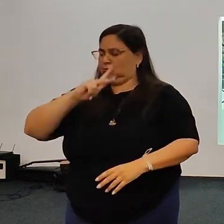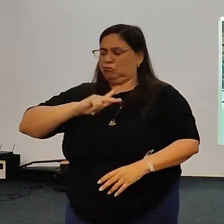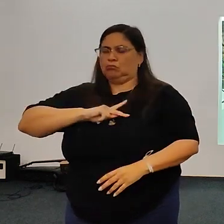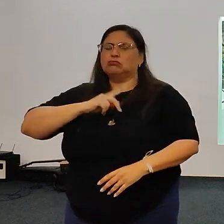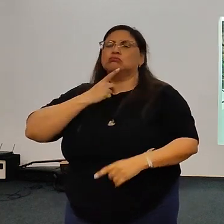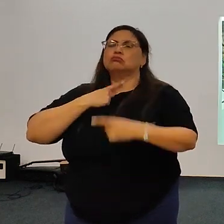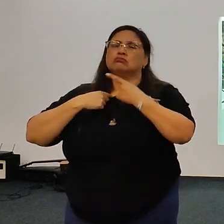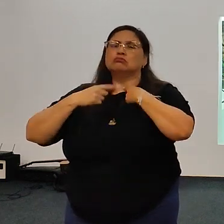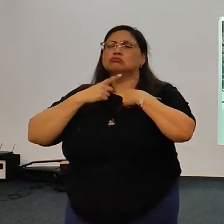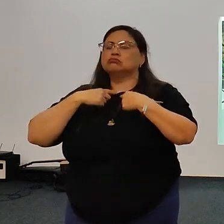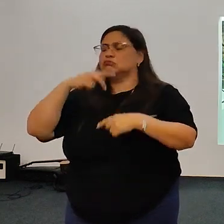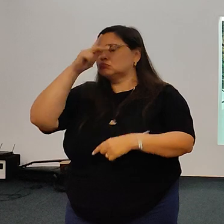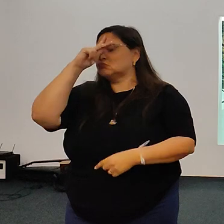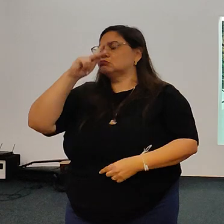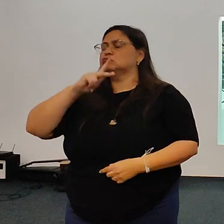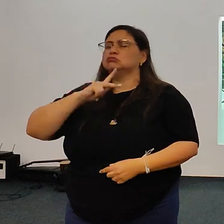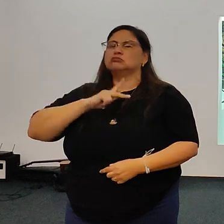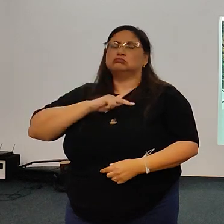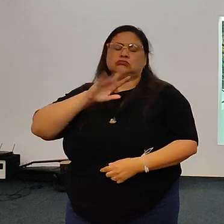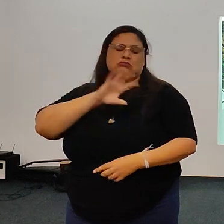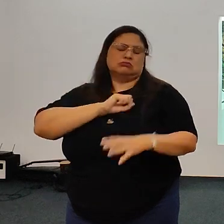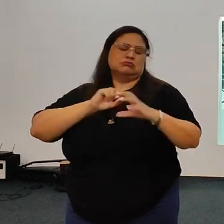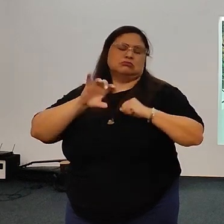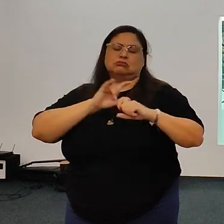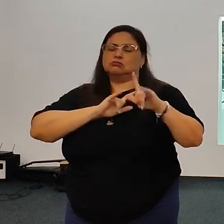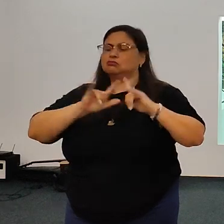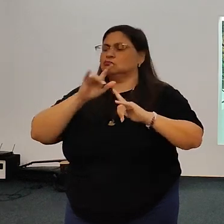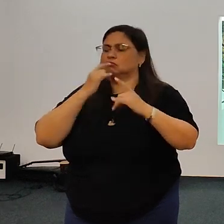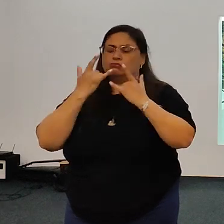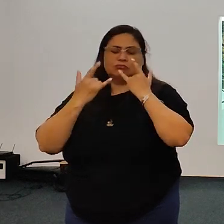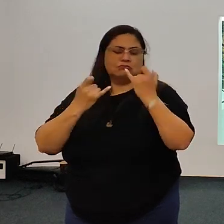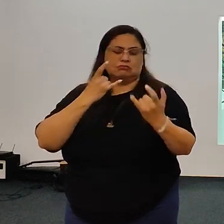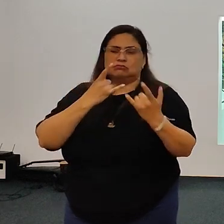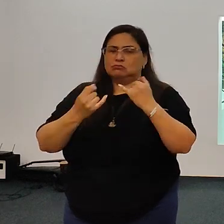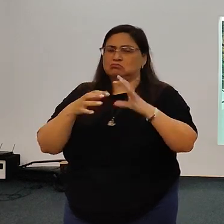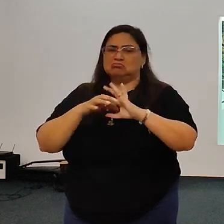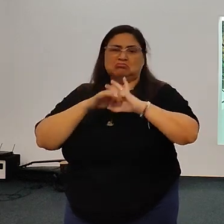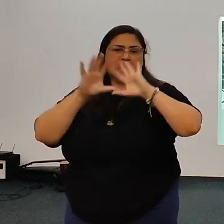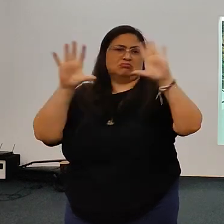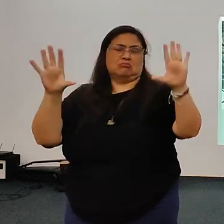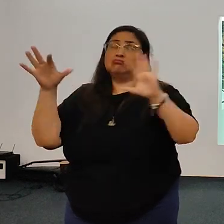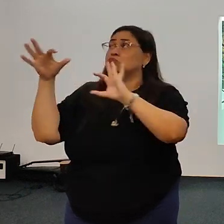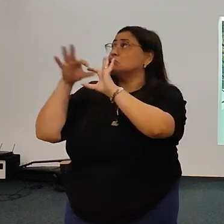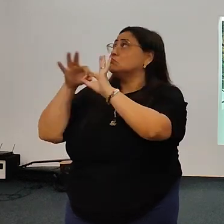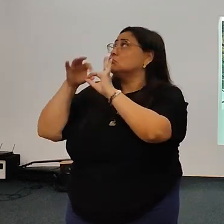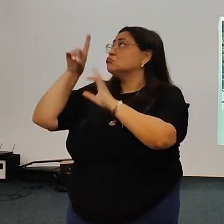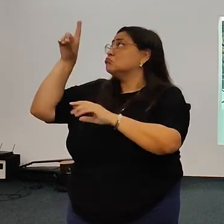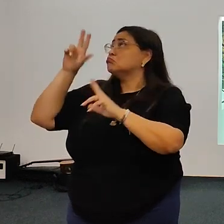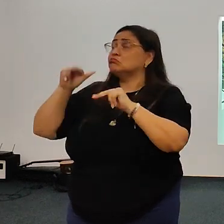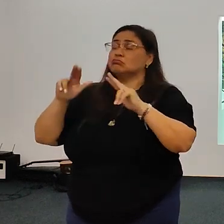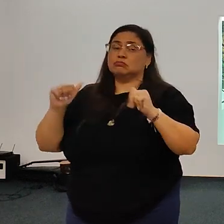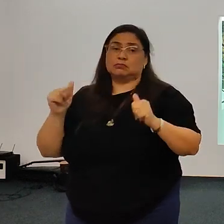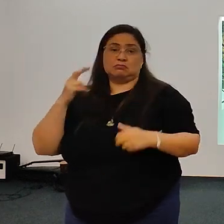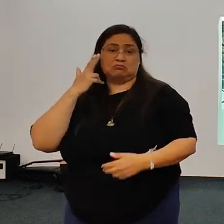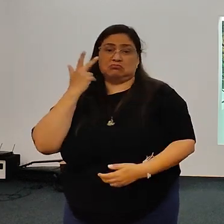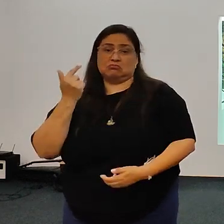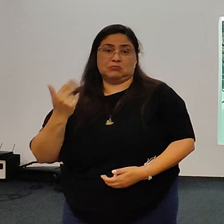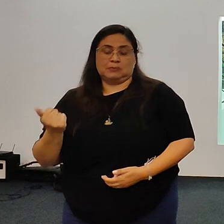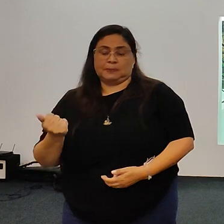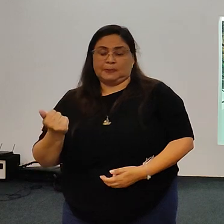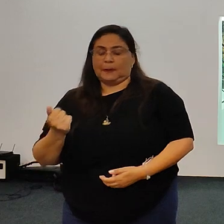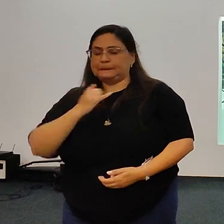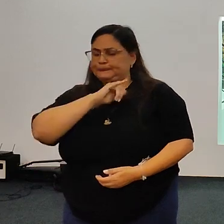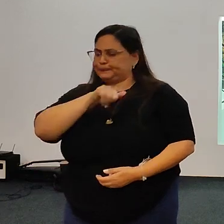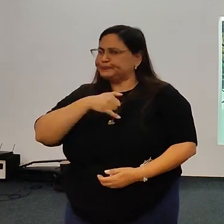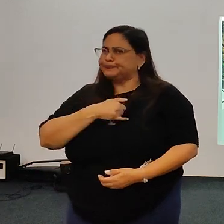próprios desejos, as suas próprias paixões, e que isso não afetaria a sua comunhão com Deus. Então João diz o seguinte,